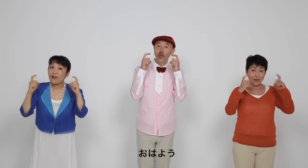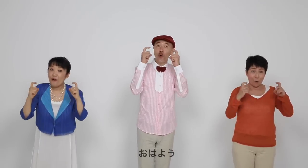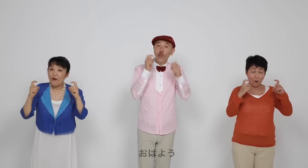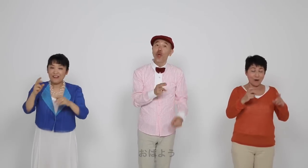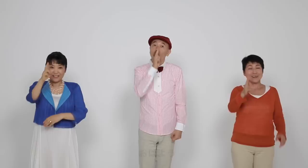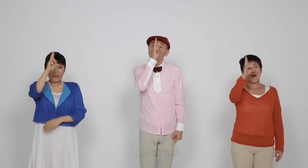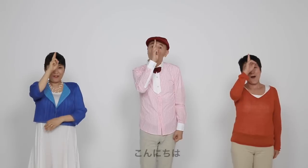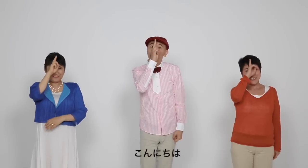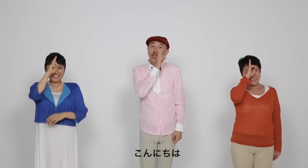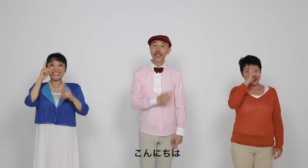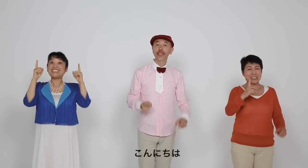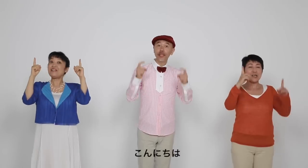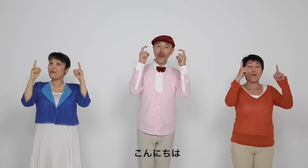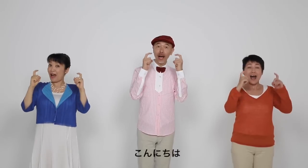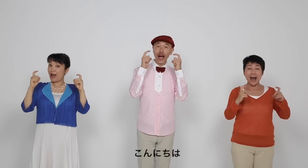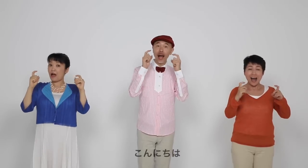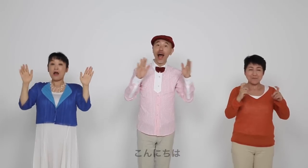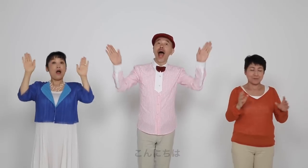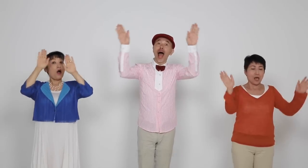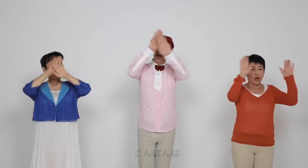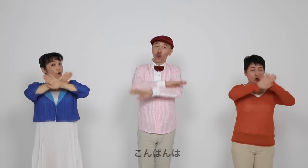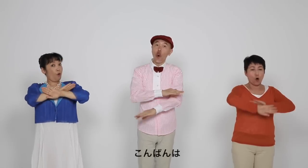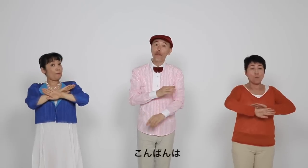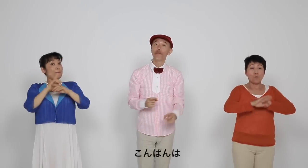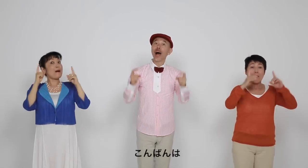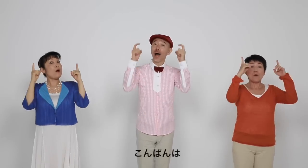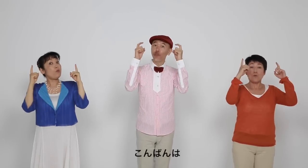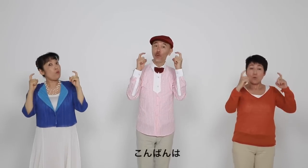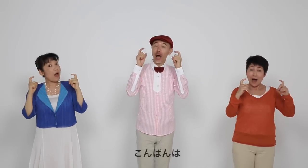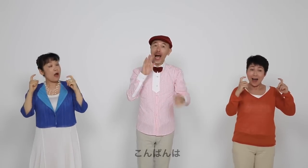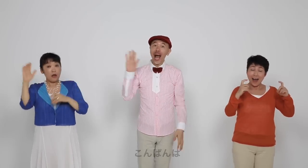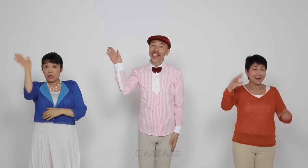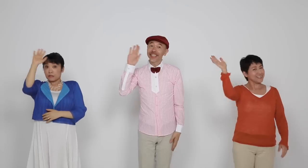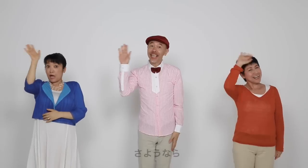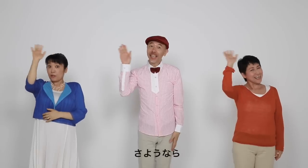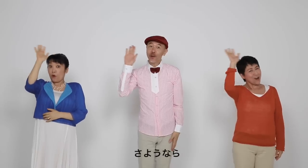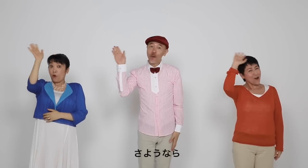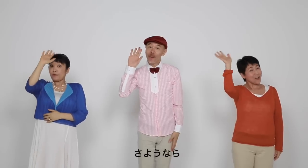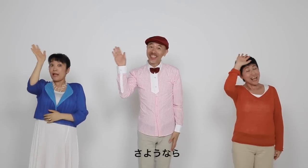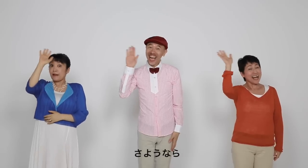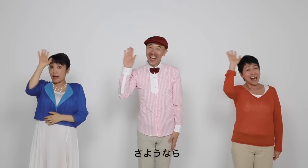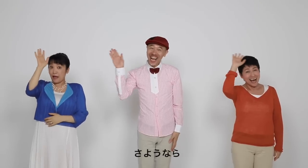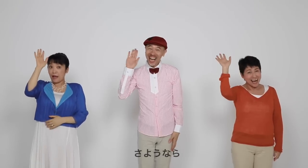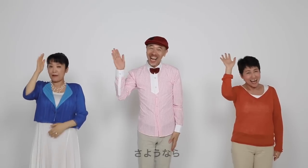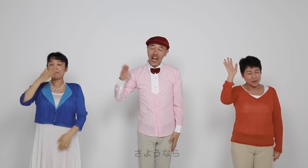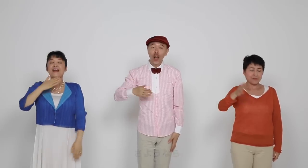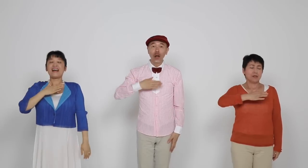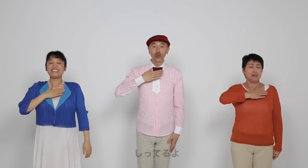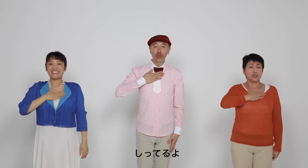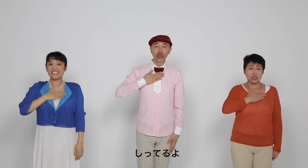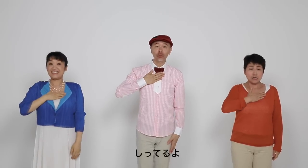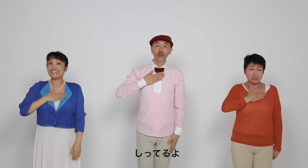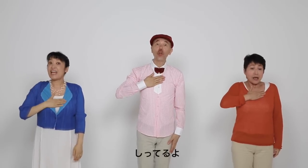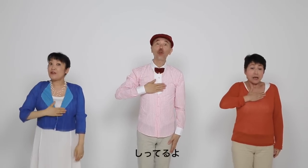よ、こんにちは、こんばんは、さようなら。知ってる